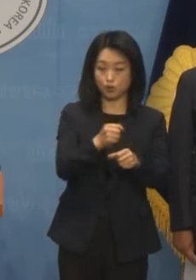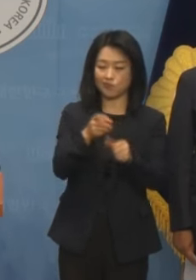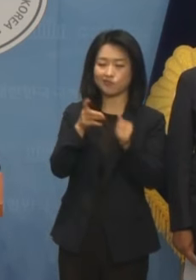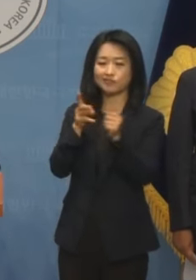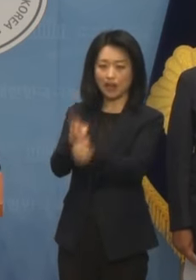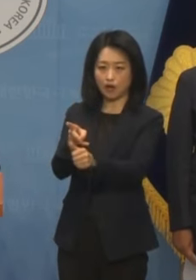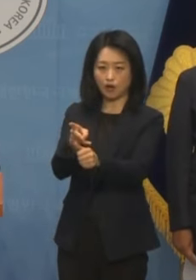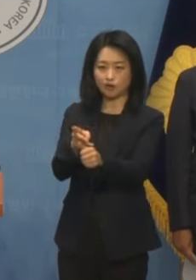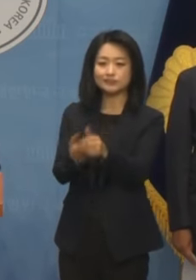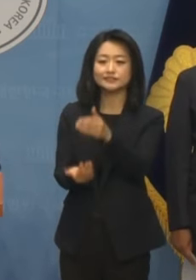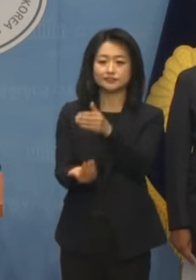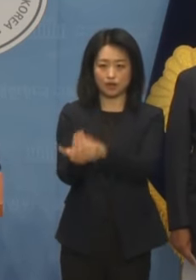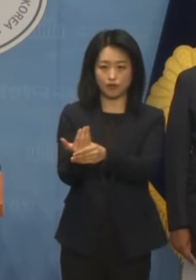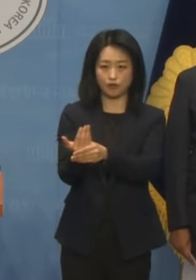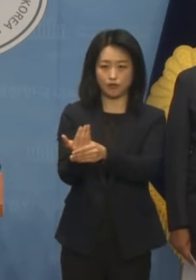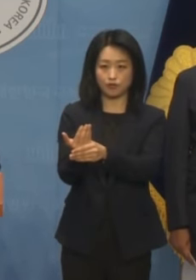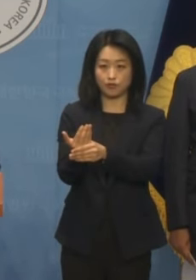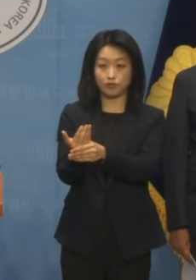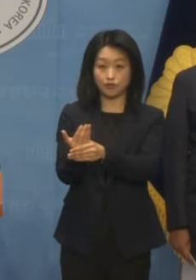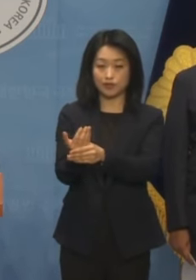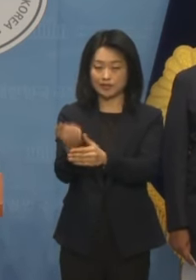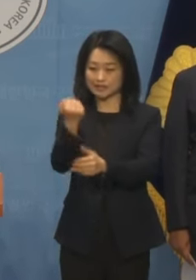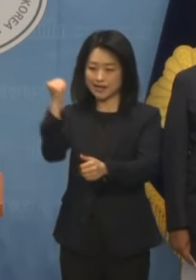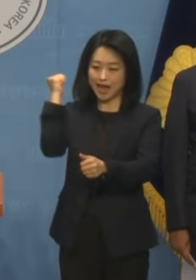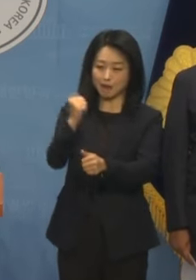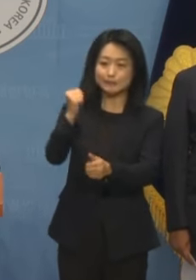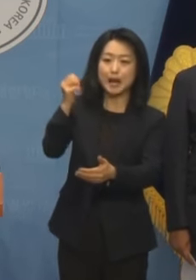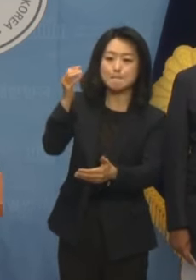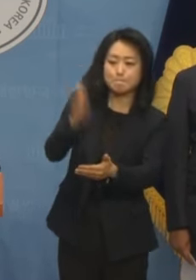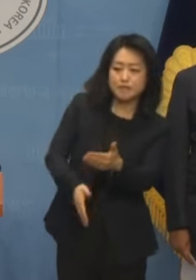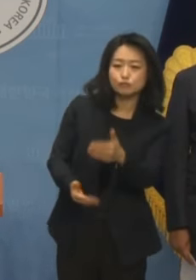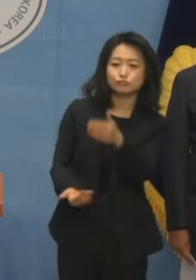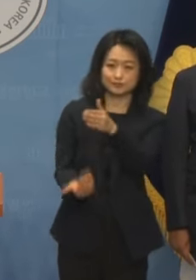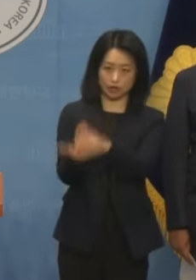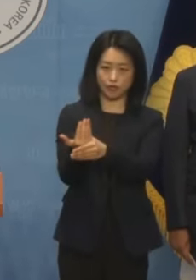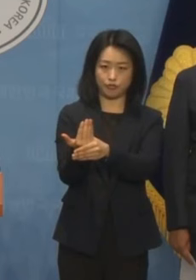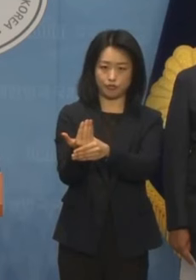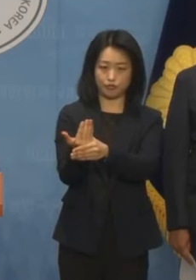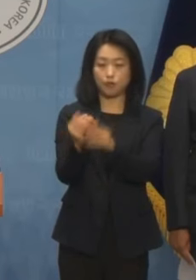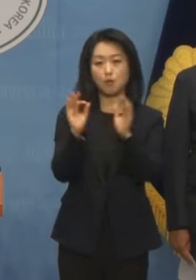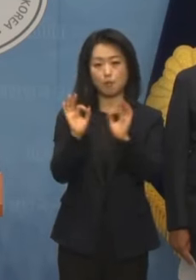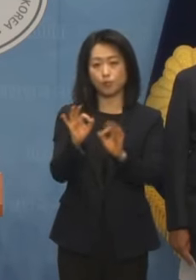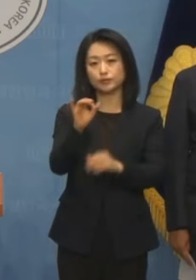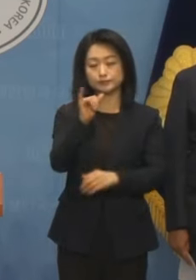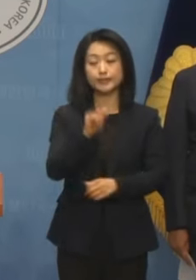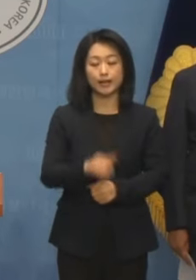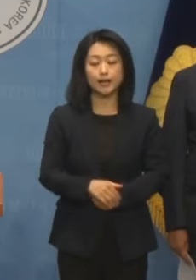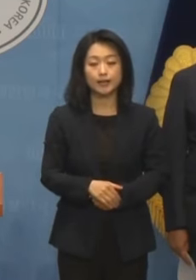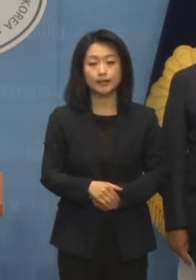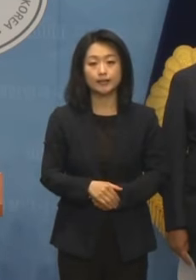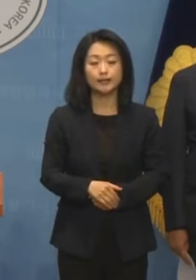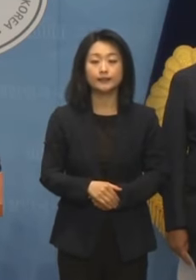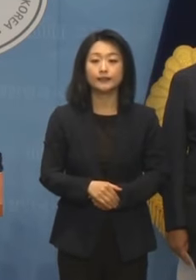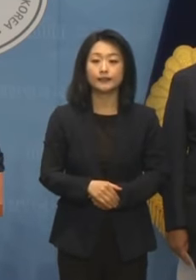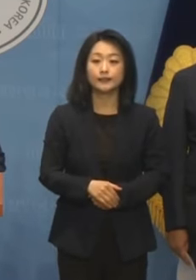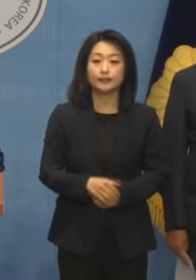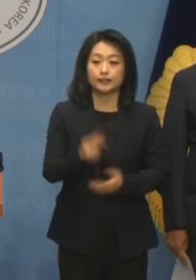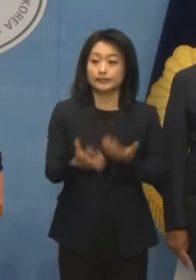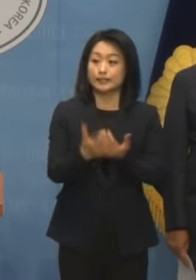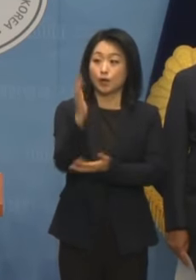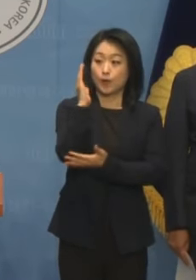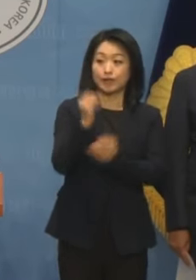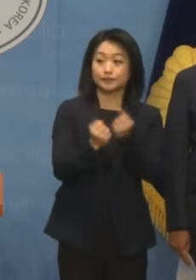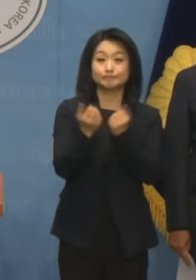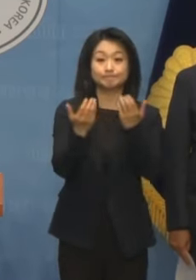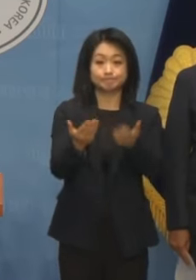테러 사건이고 암살 미수 사건이다. 저희들은 이렇게 보고 있습니다. 네, 그러면